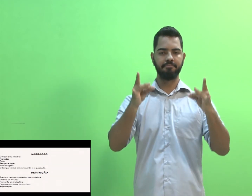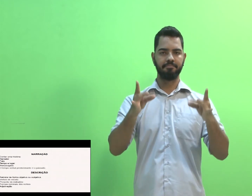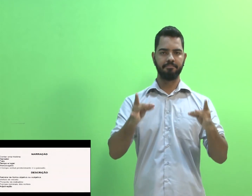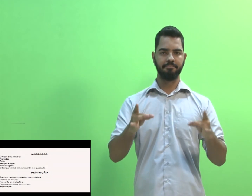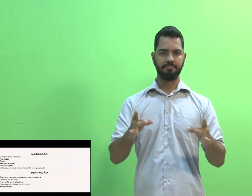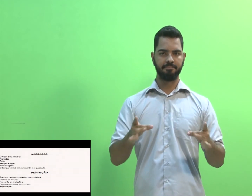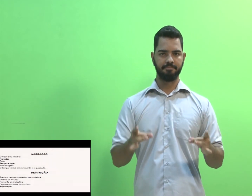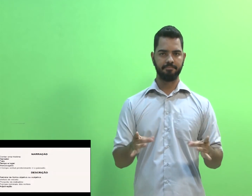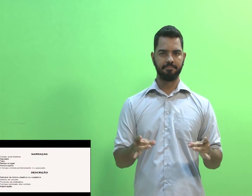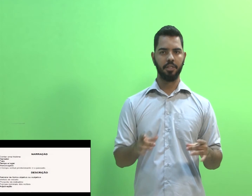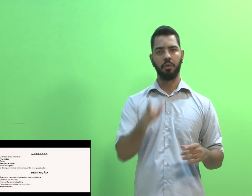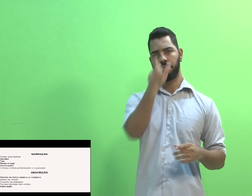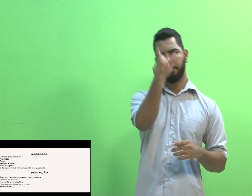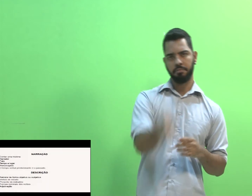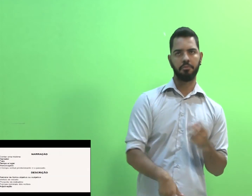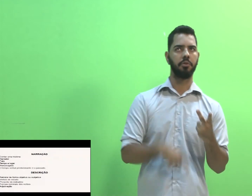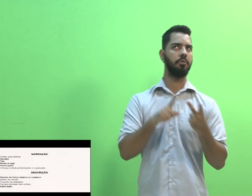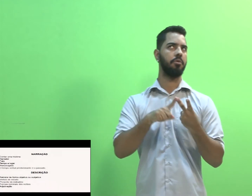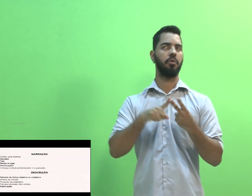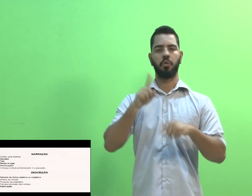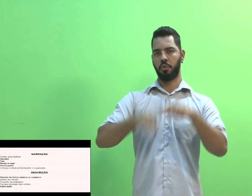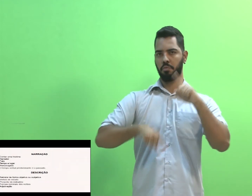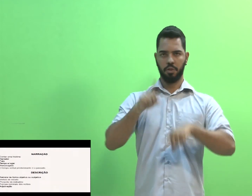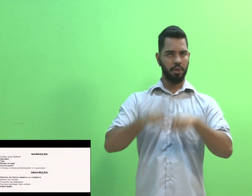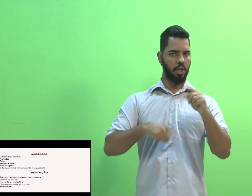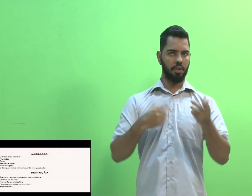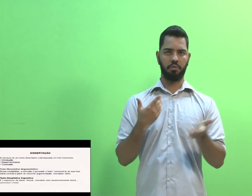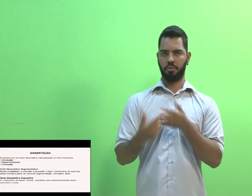qualquer. A terceira